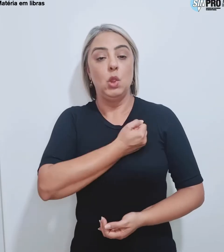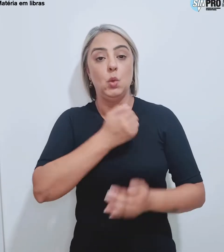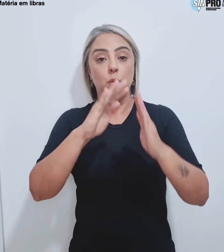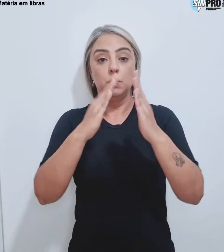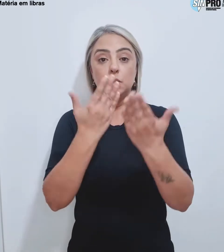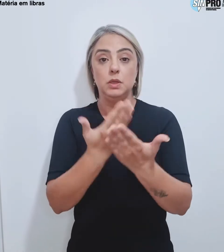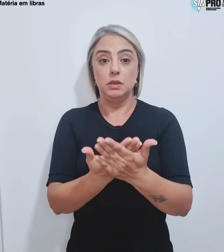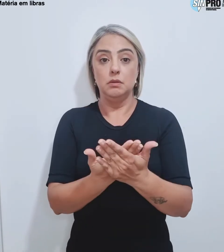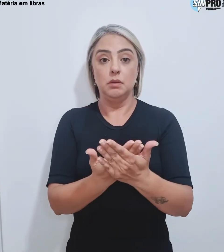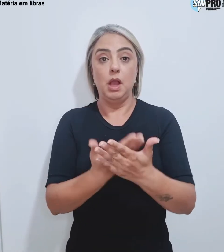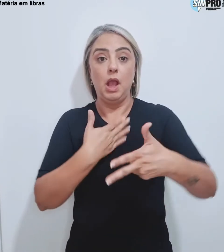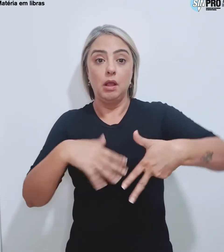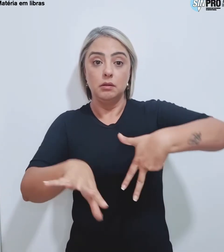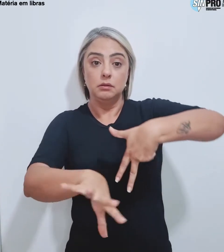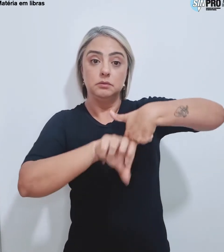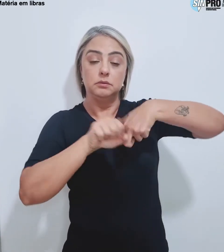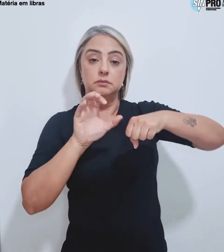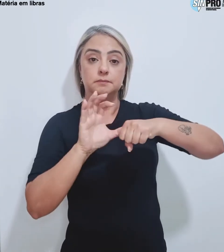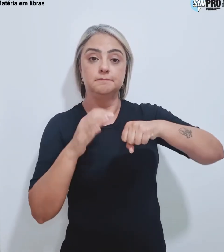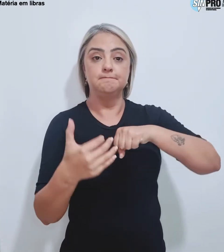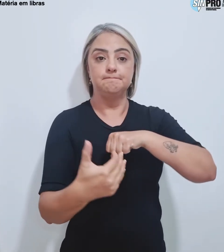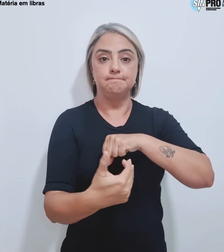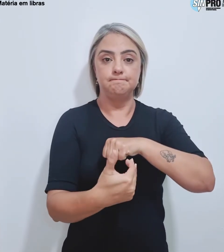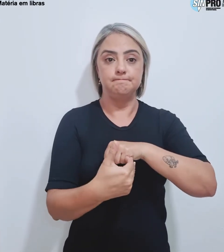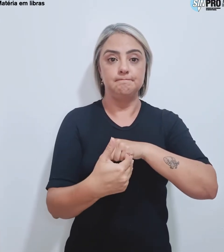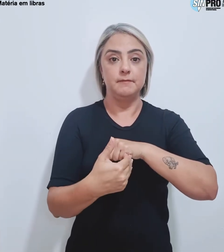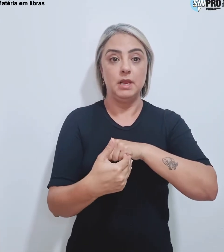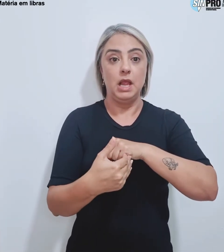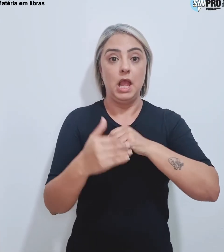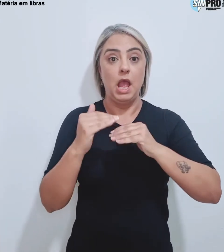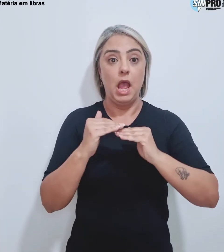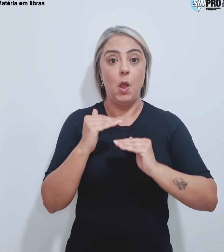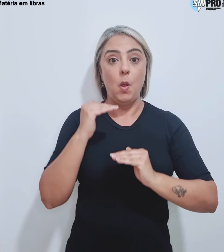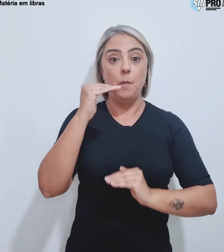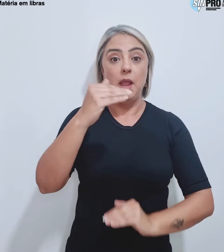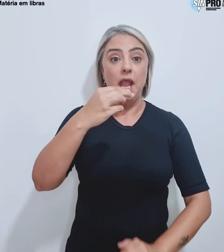Número de escolas com casos de Covid-19 aumenta